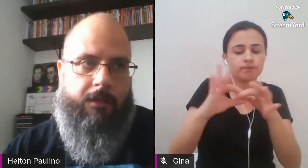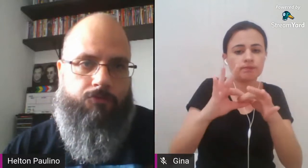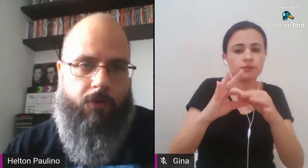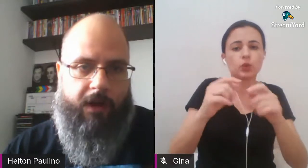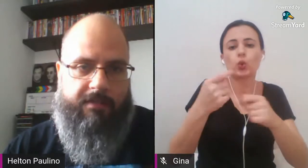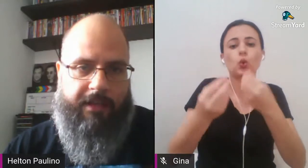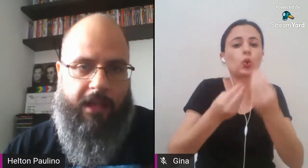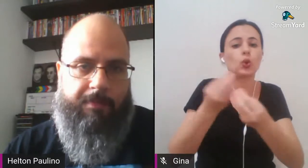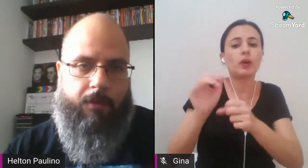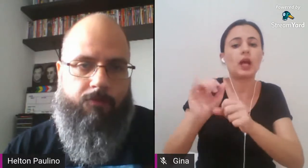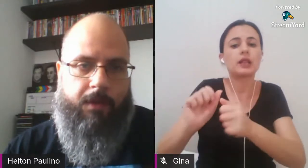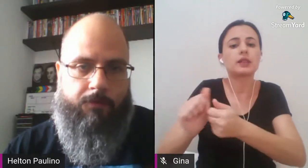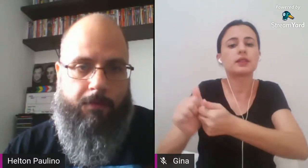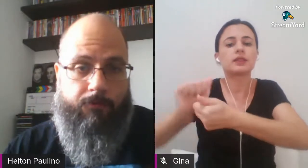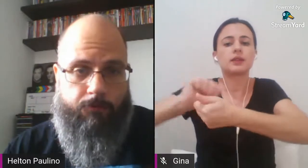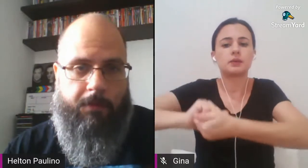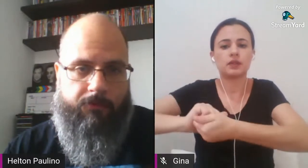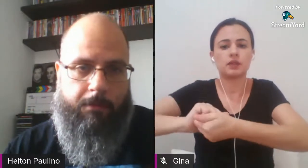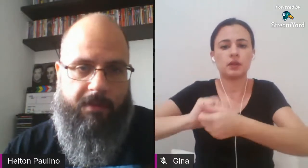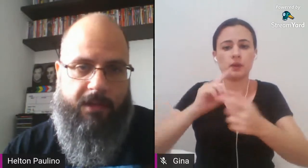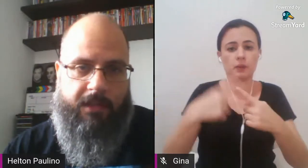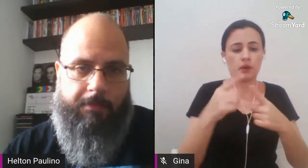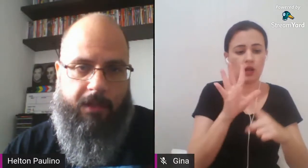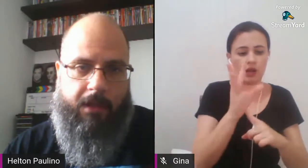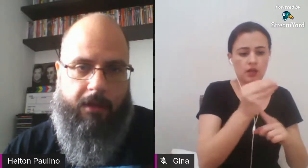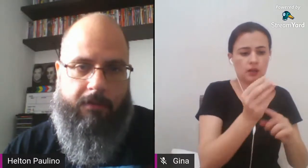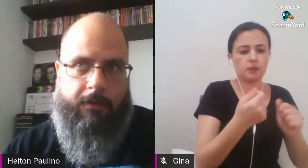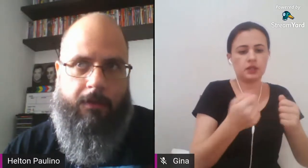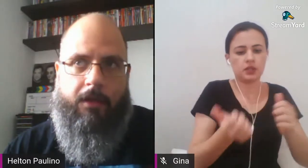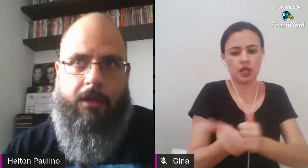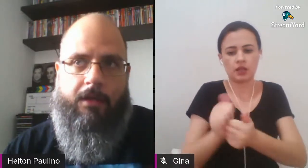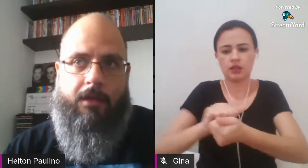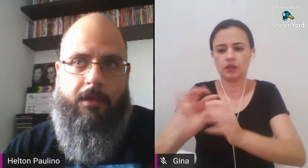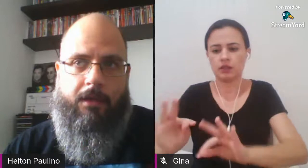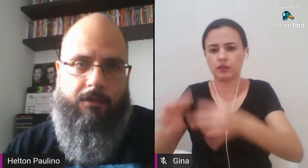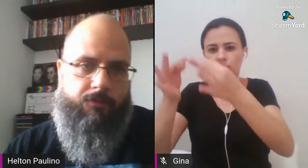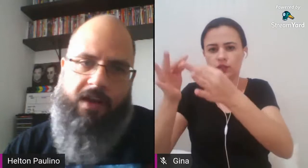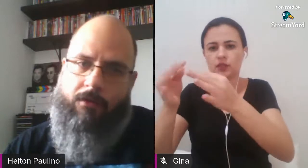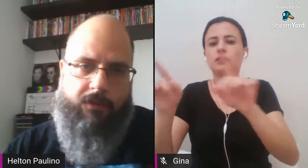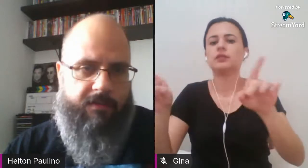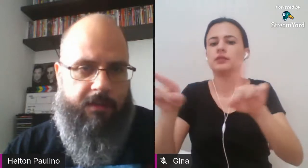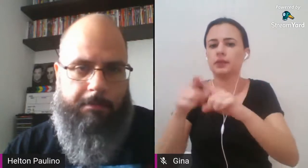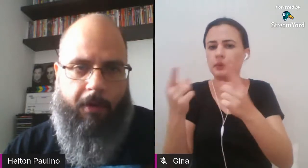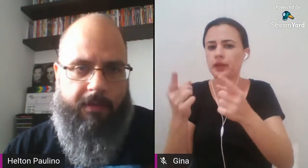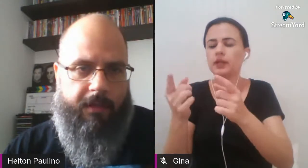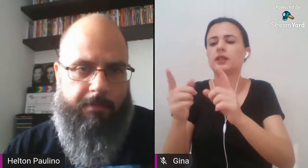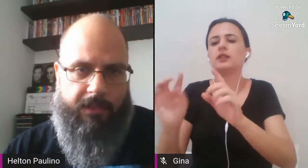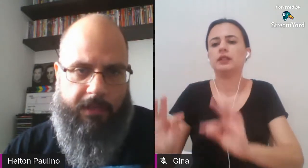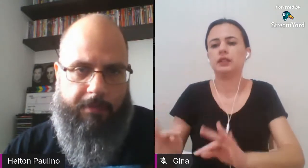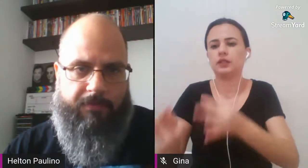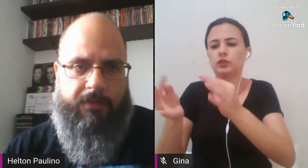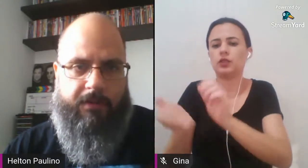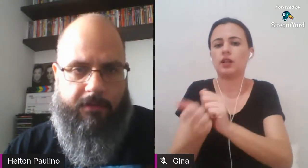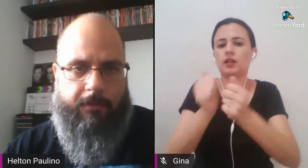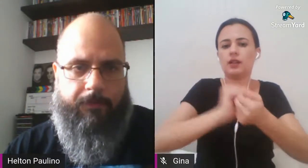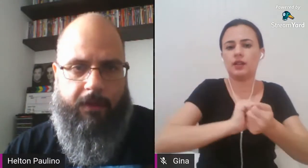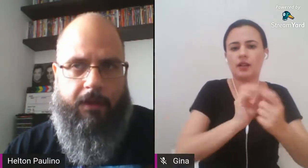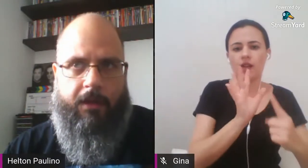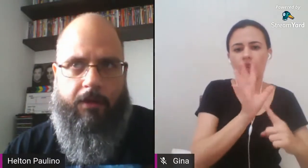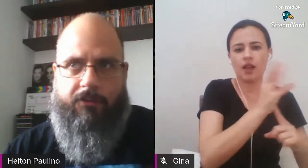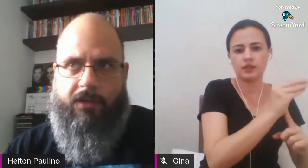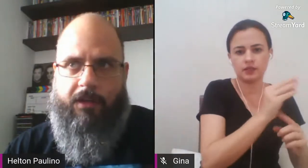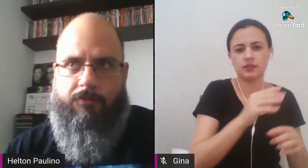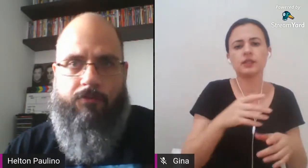né? Não só a arte se adapta aos meios, mas os meios também se adaptam à arte. E isso vai acontecer paulatinamente daqui para frente,